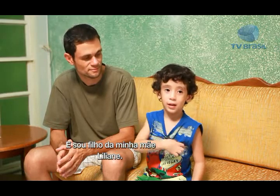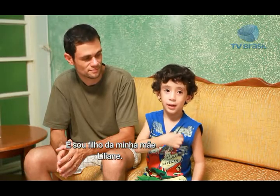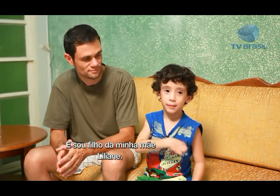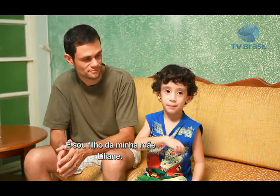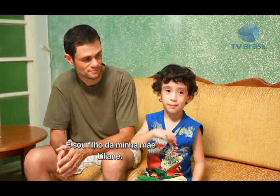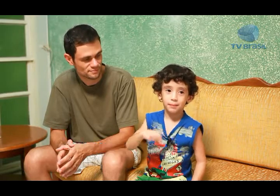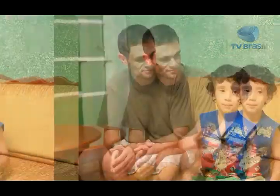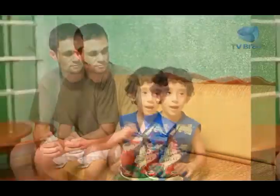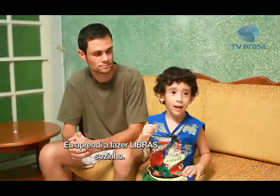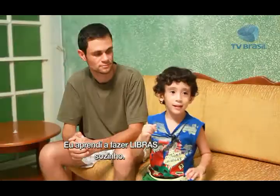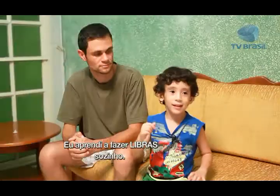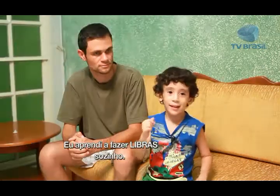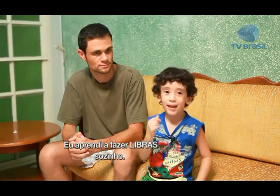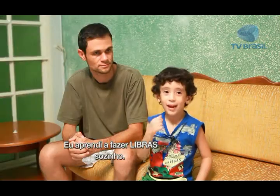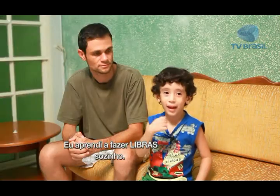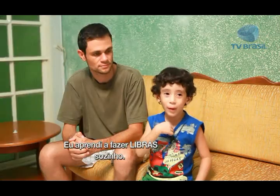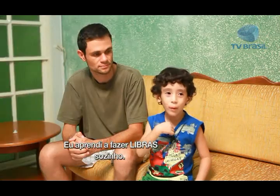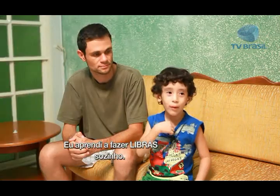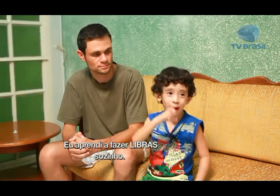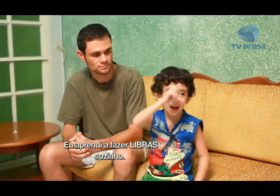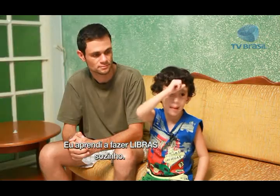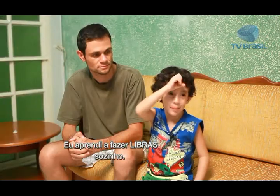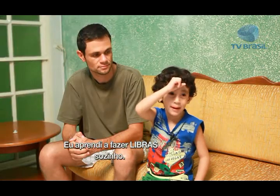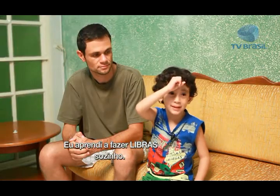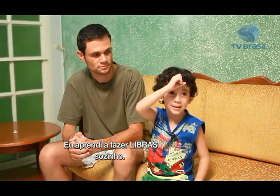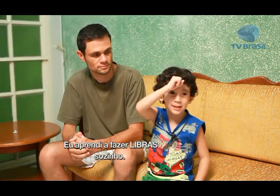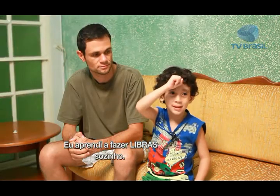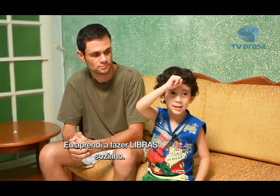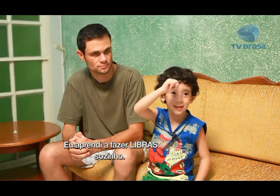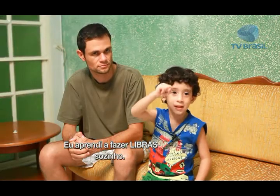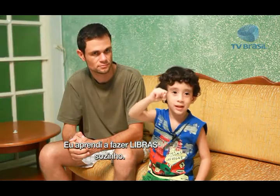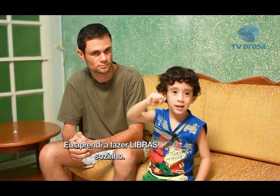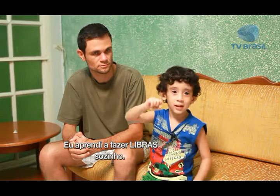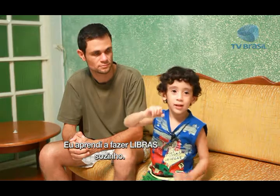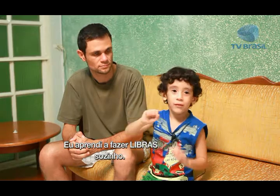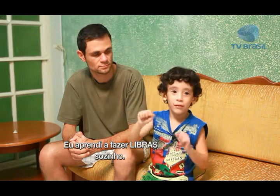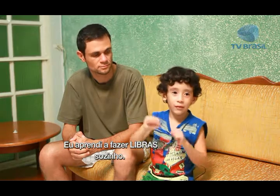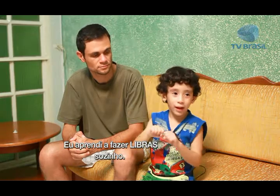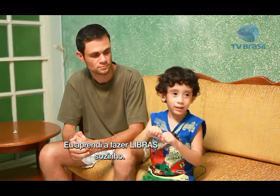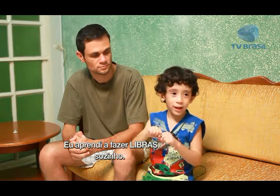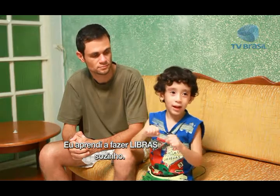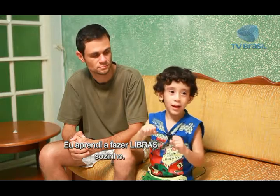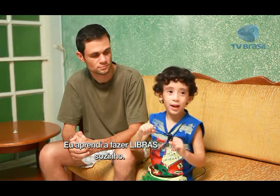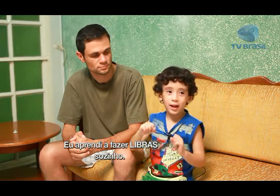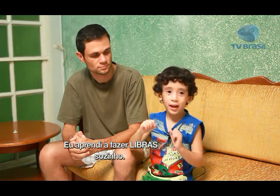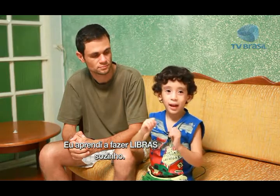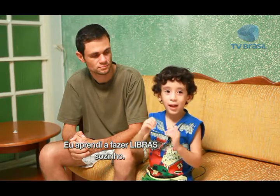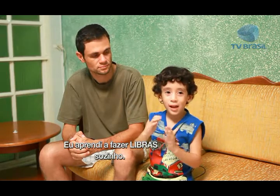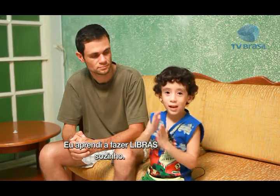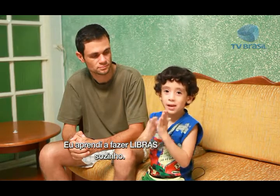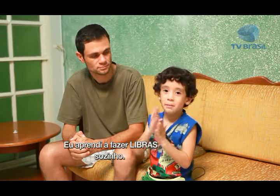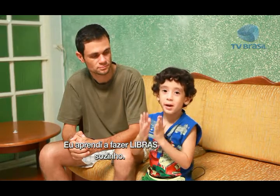Liliane. Eu aprendi a fazer